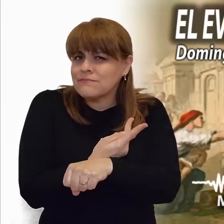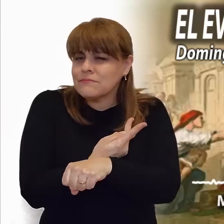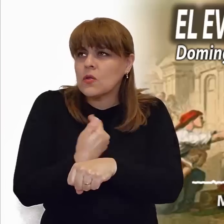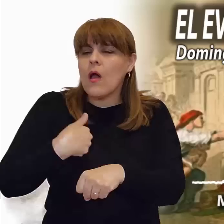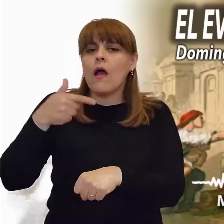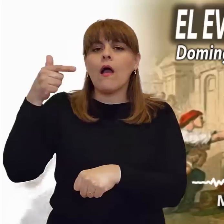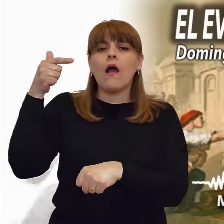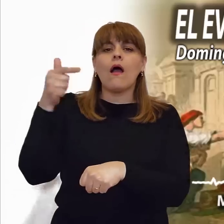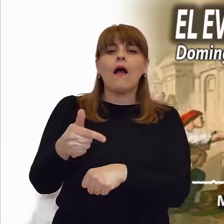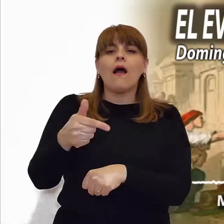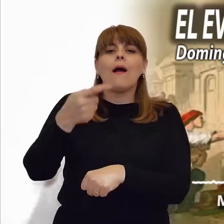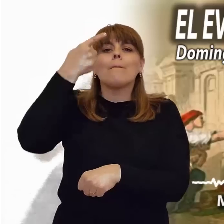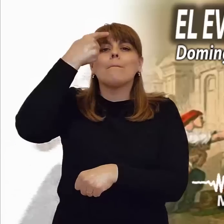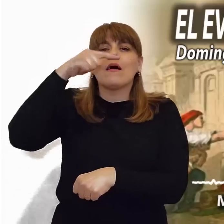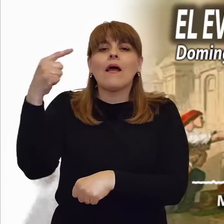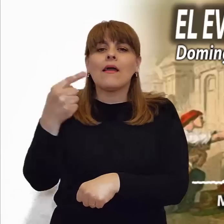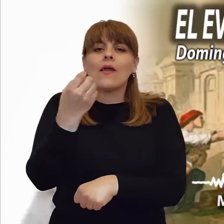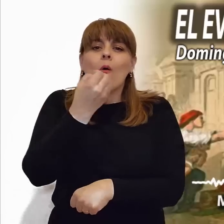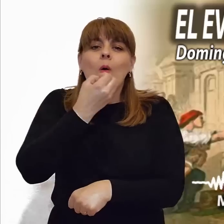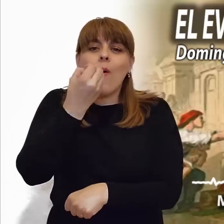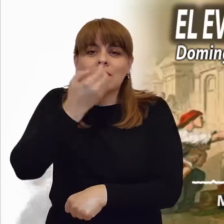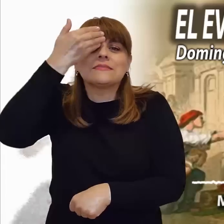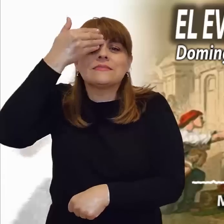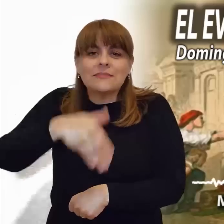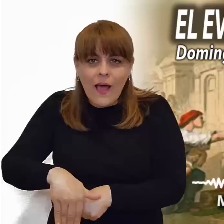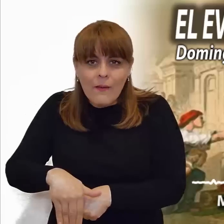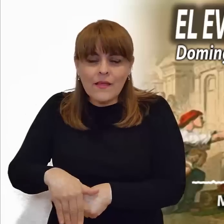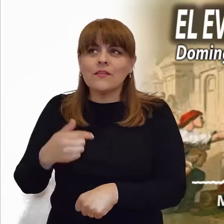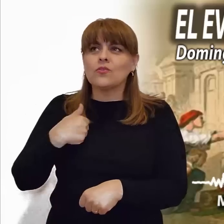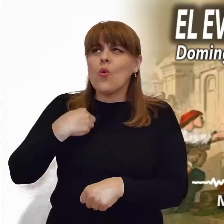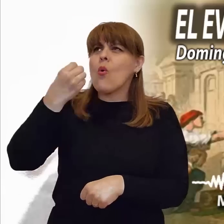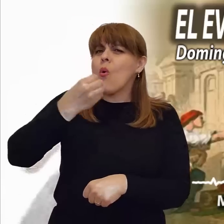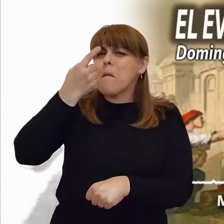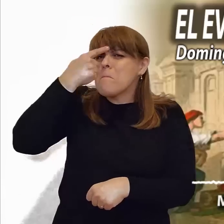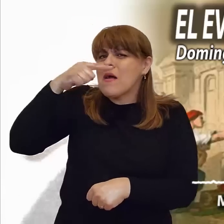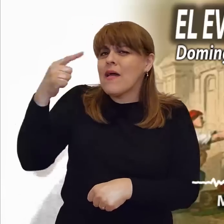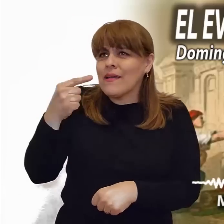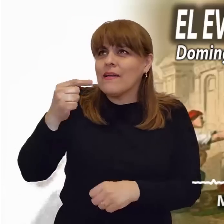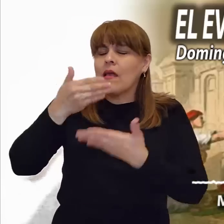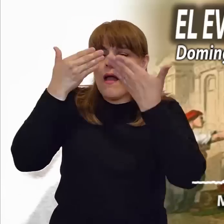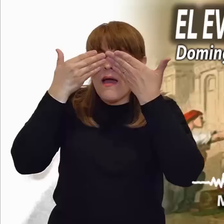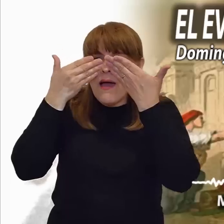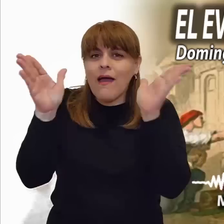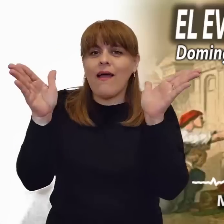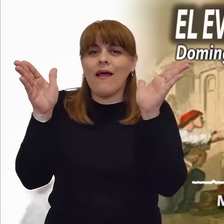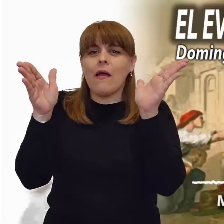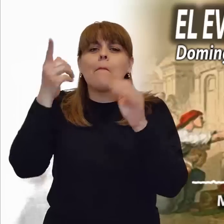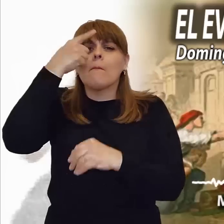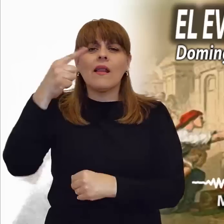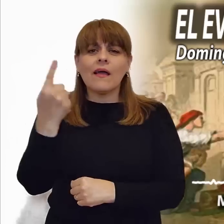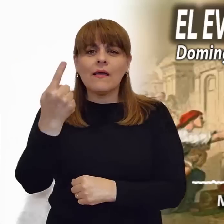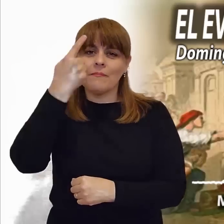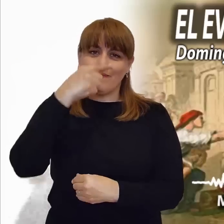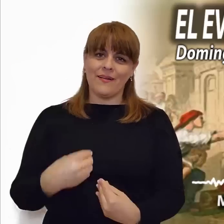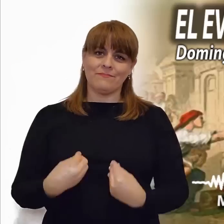está la verdadera eficacia de la oración y para qué sirve rezar. Sencillamente, para